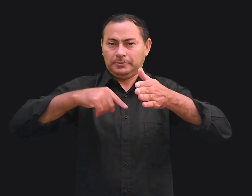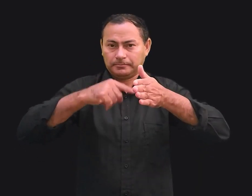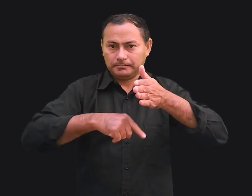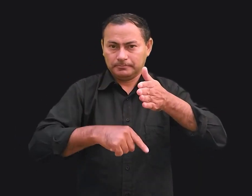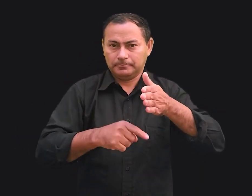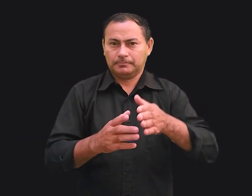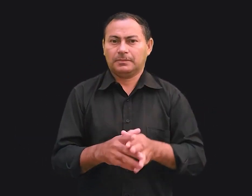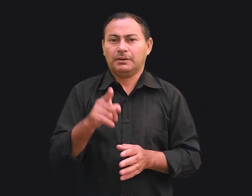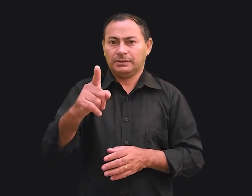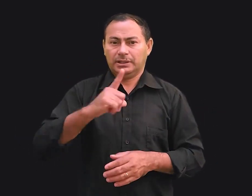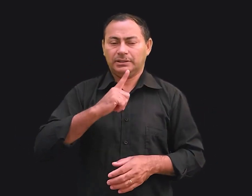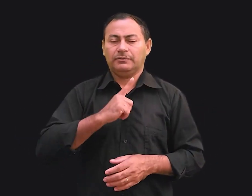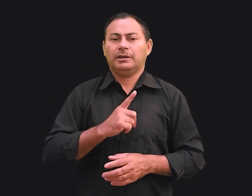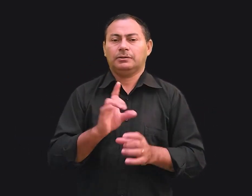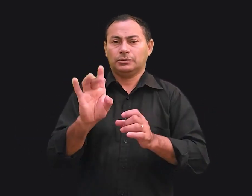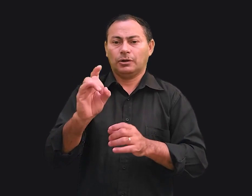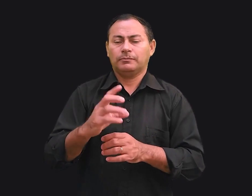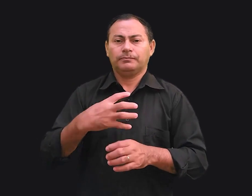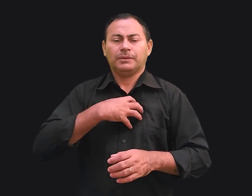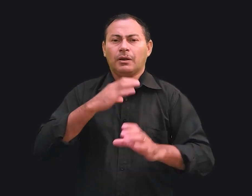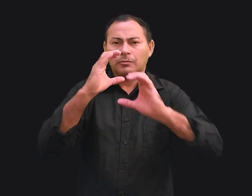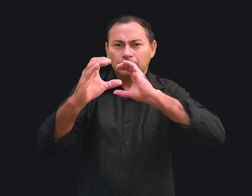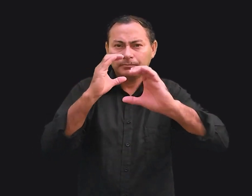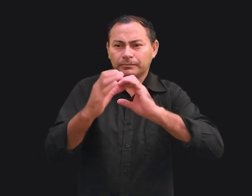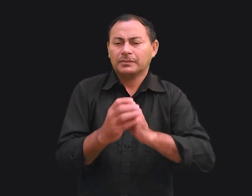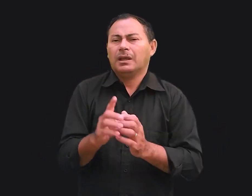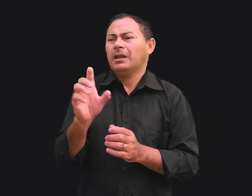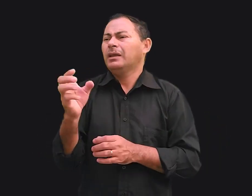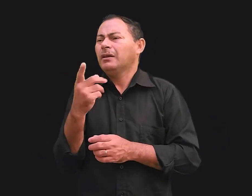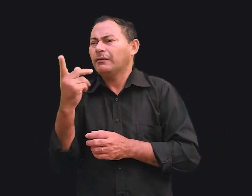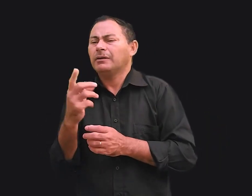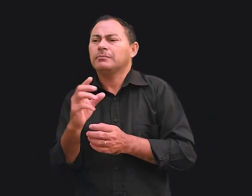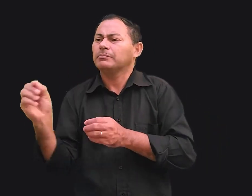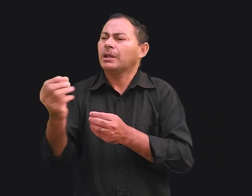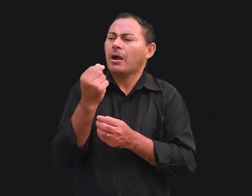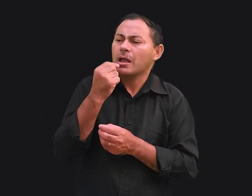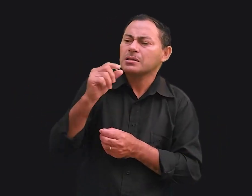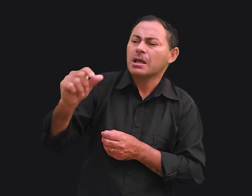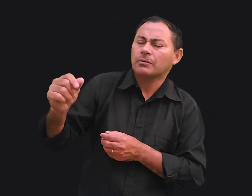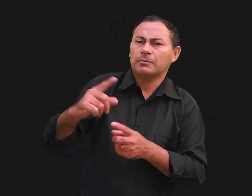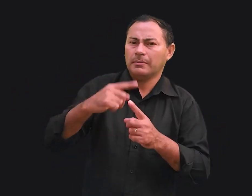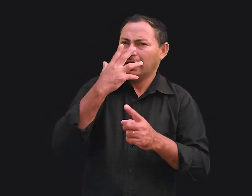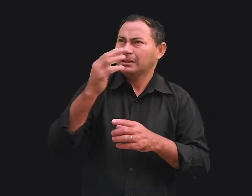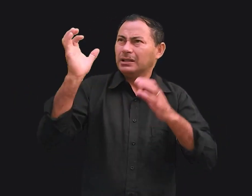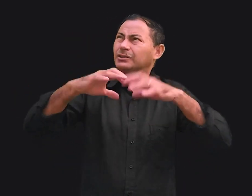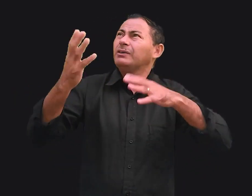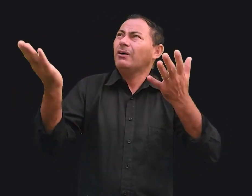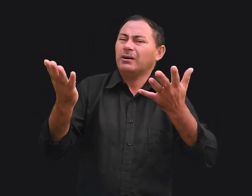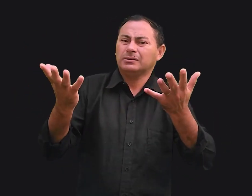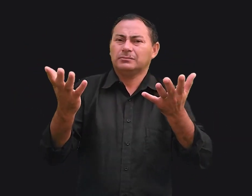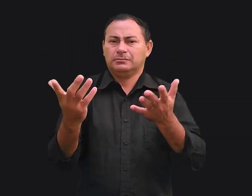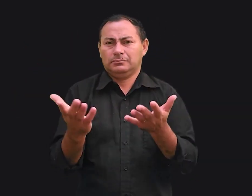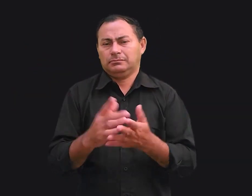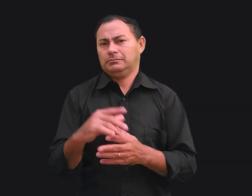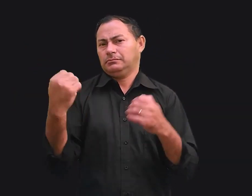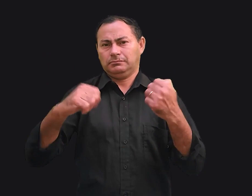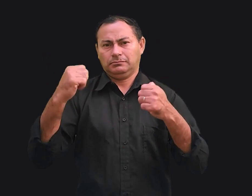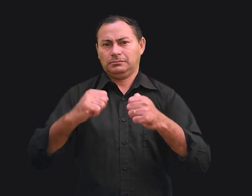profundo. Se você tiver apenas o tipo de comunicação, ei, passa o sal aí, ou parece que vai chover hoje, então não precisa